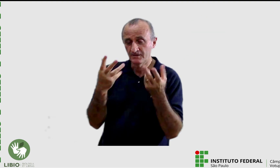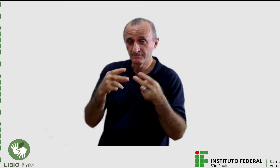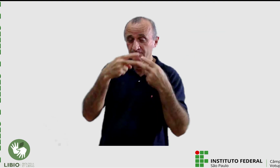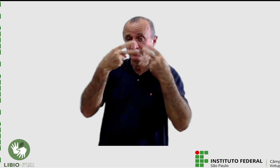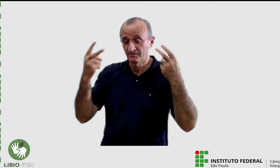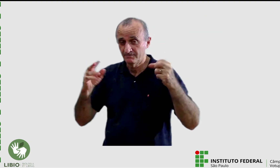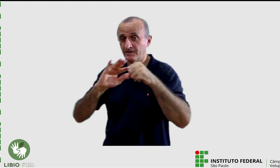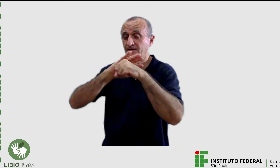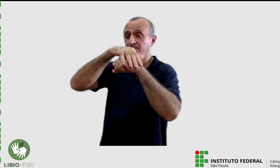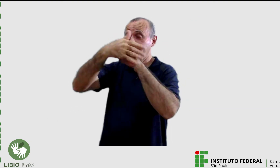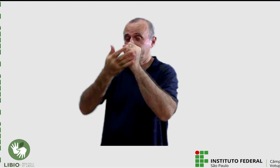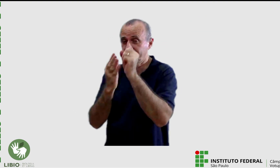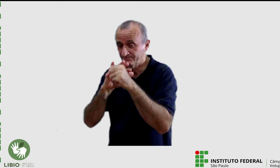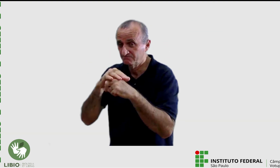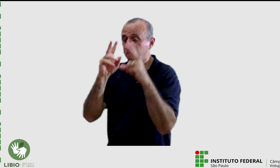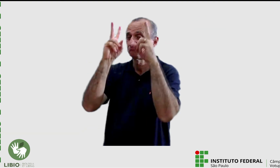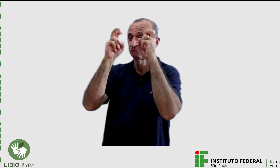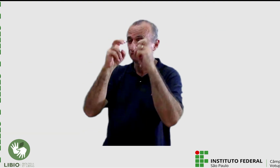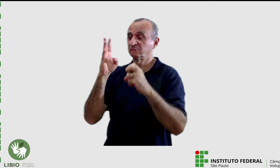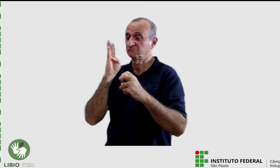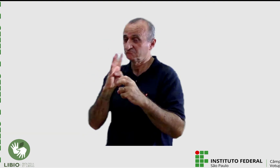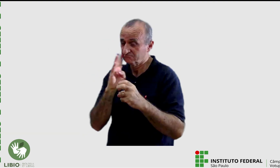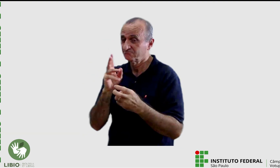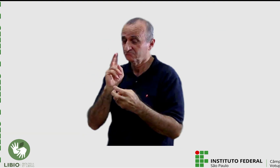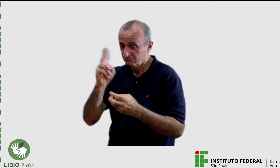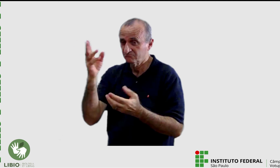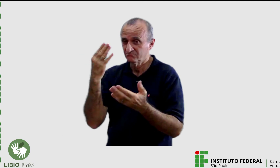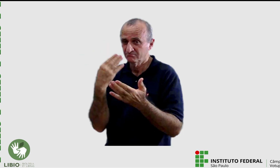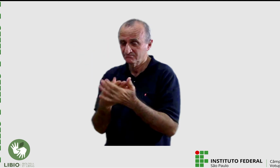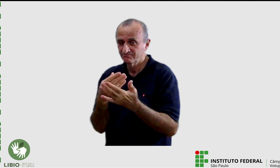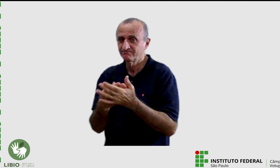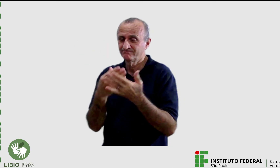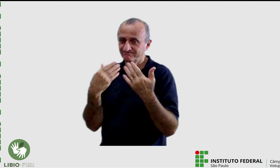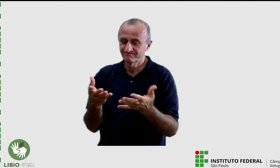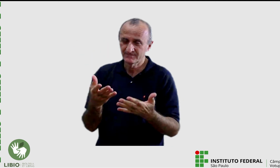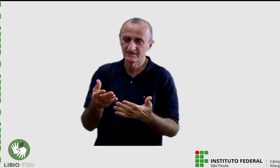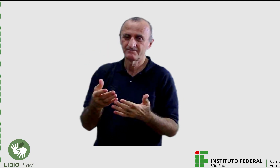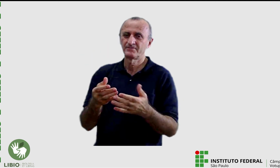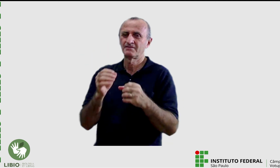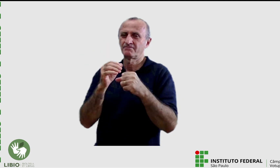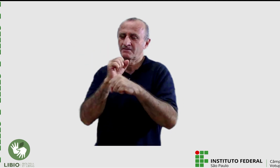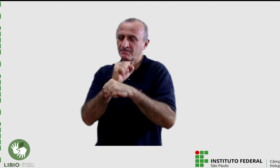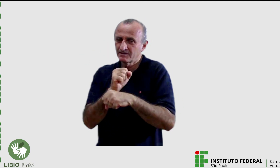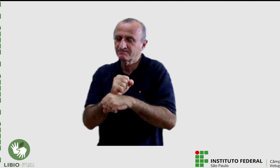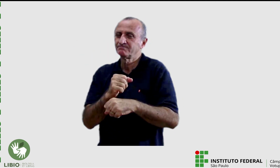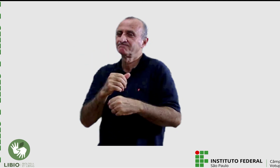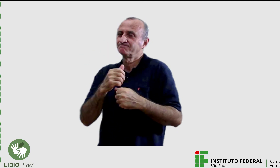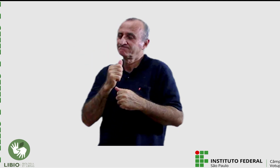Proteínas da membrana, que legal, hein? Próxima aula vamos estudar sobre isso. Espero que tenham gostado.